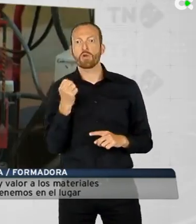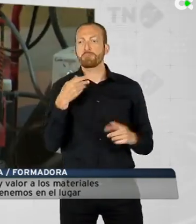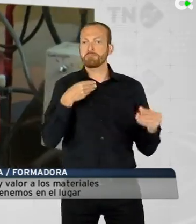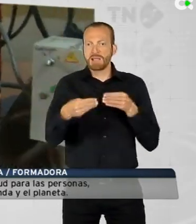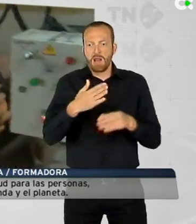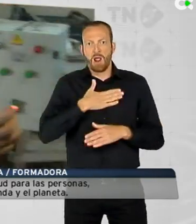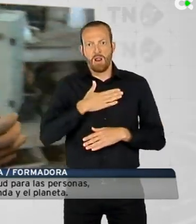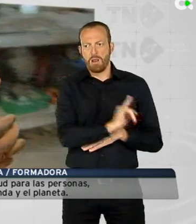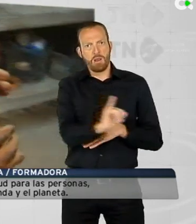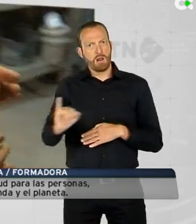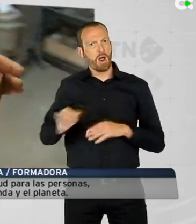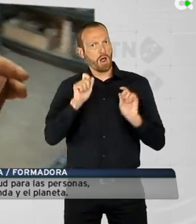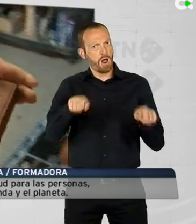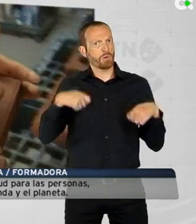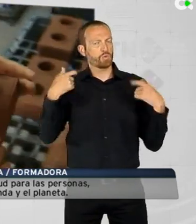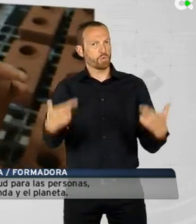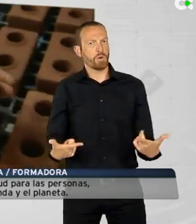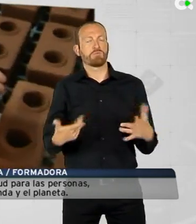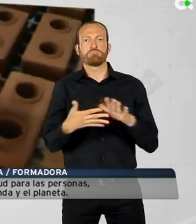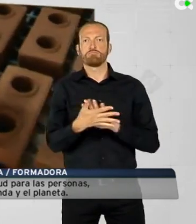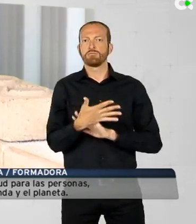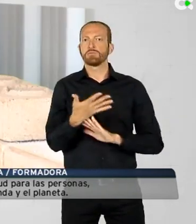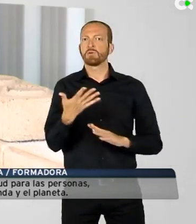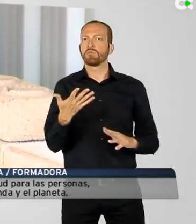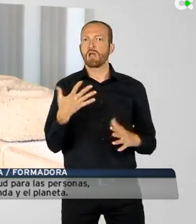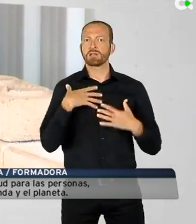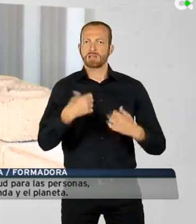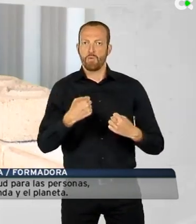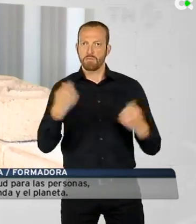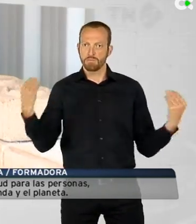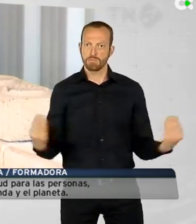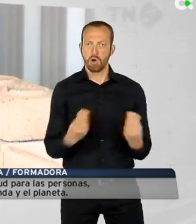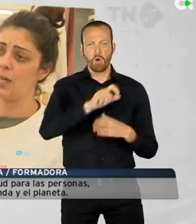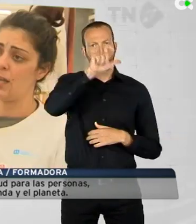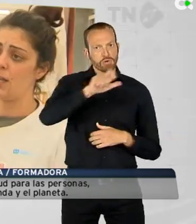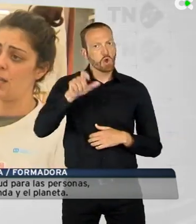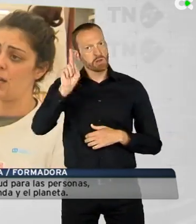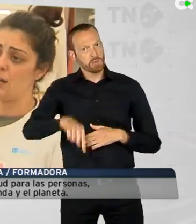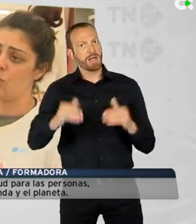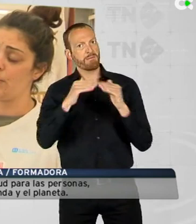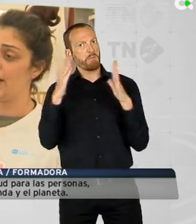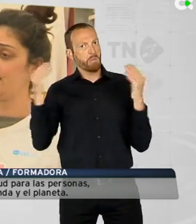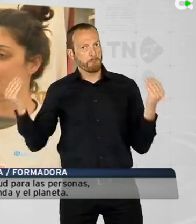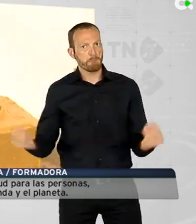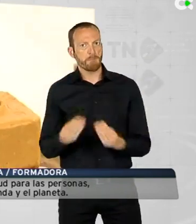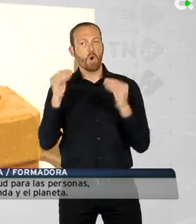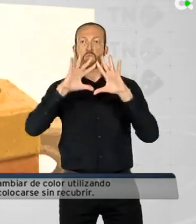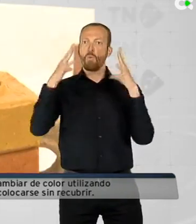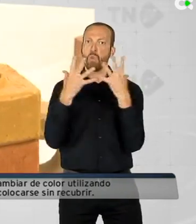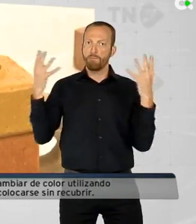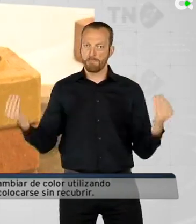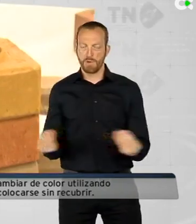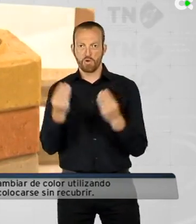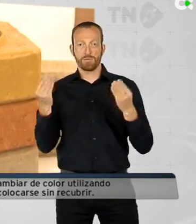verdad tenemos en el lugar y que aportan en salud para las personas, para la vivienda y el planeta. Ladrillos